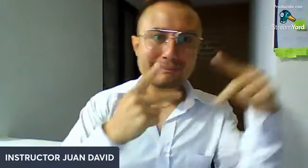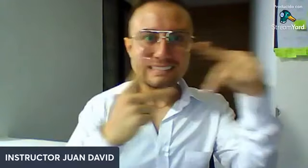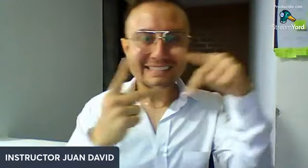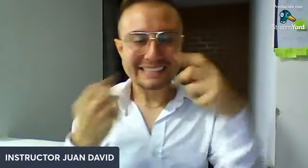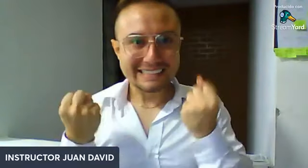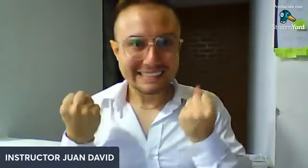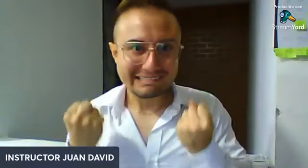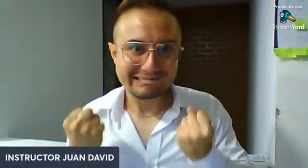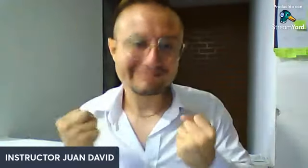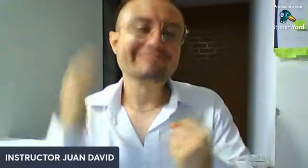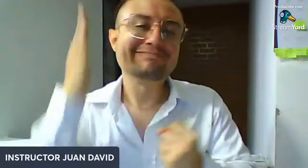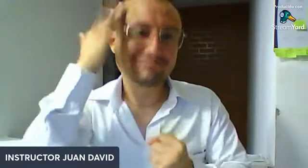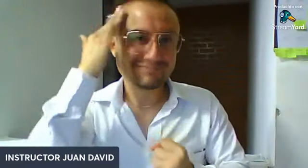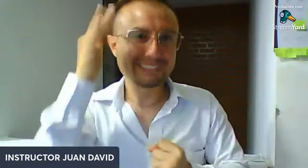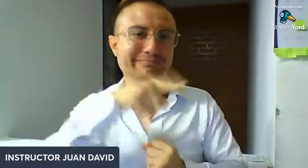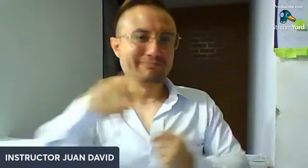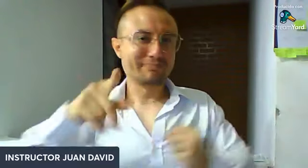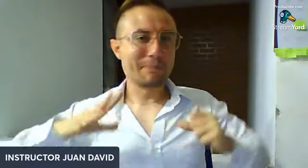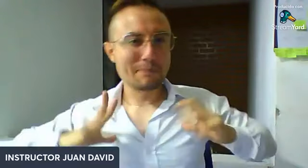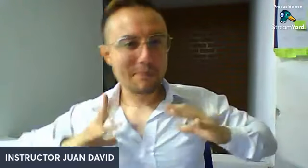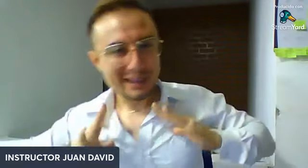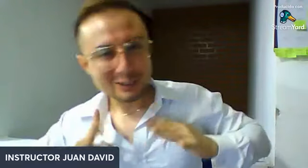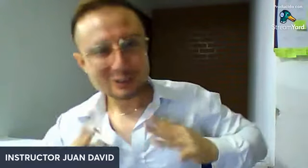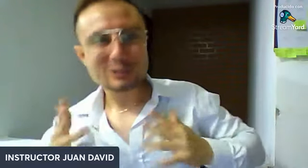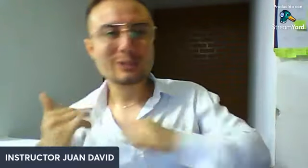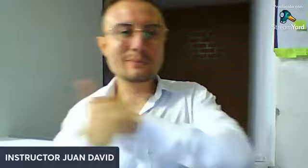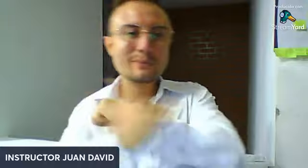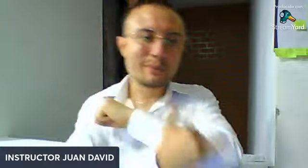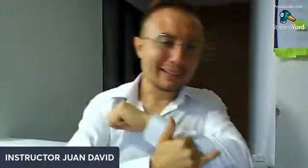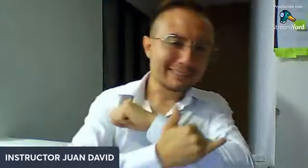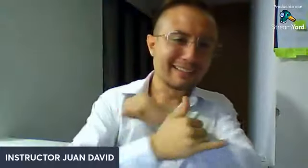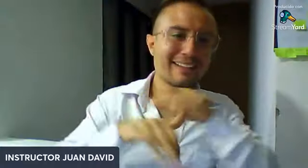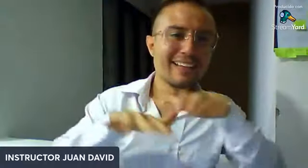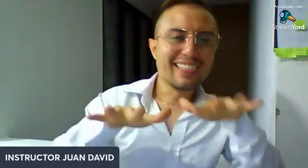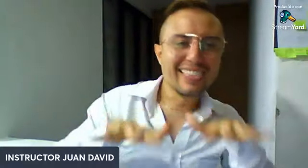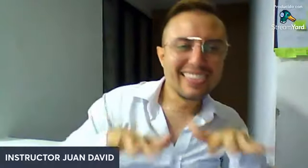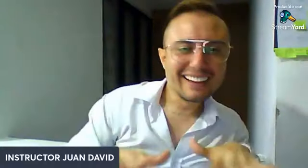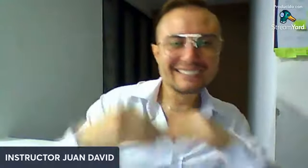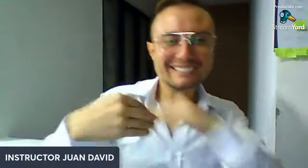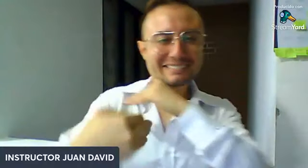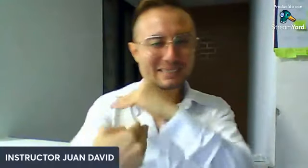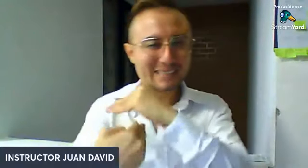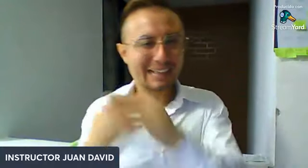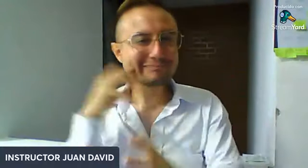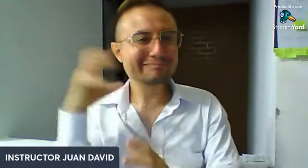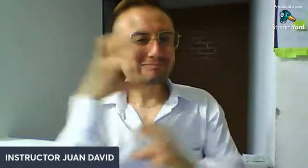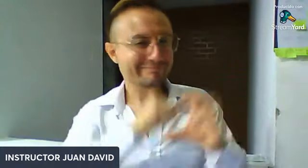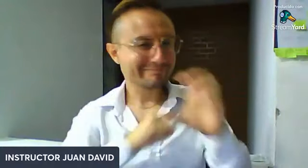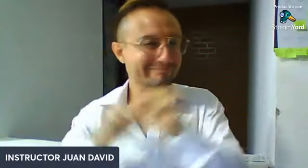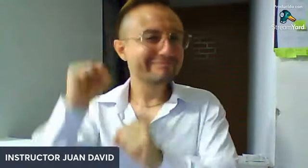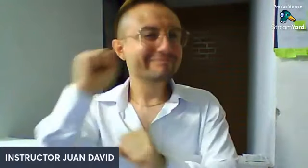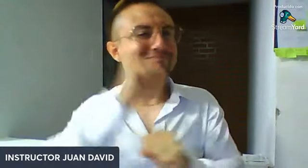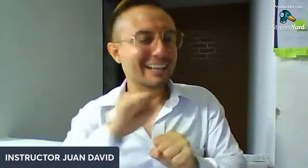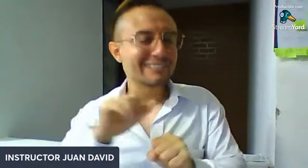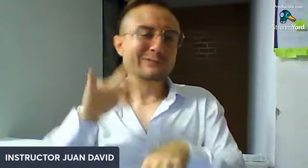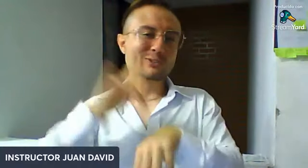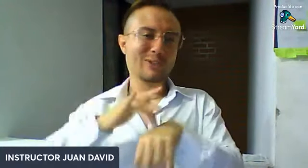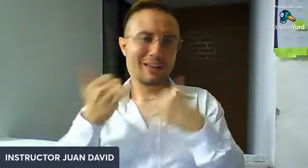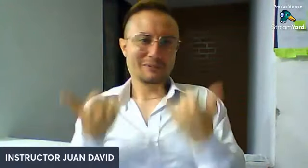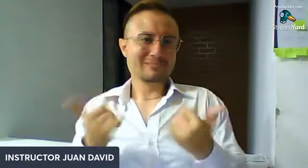entraba muchísima gente. Y pues ya en los últimos videos, en los envíos se fue como opacando un